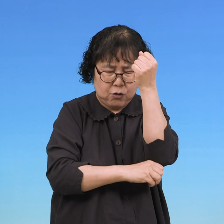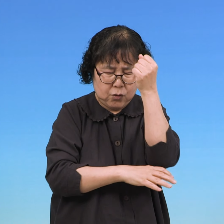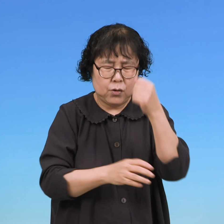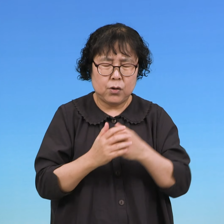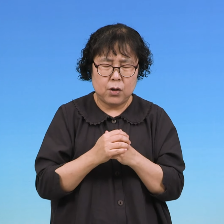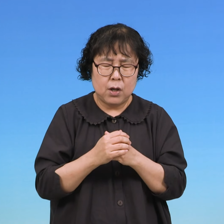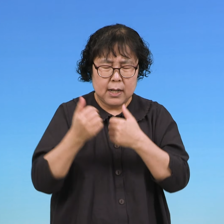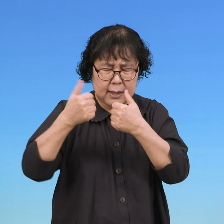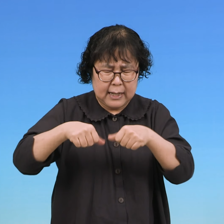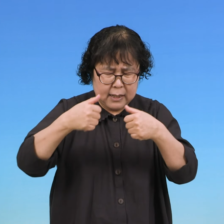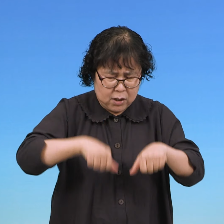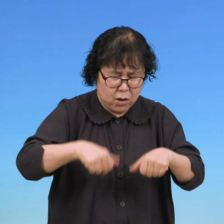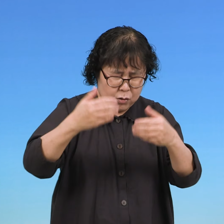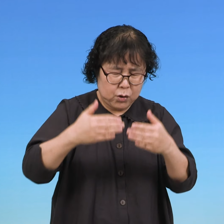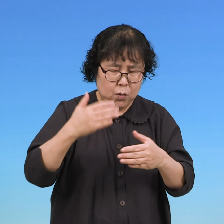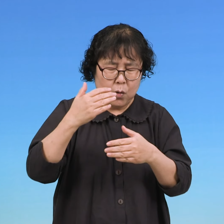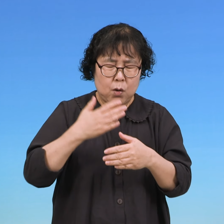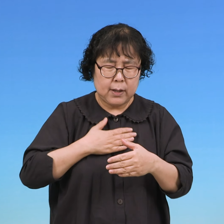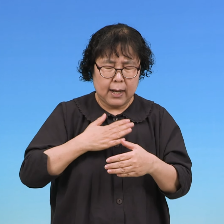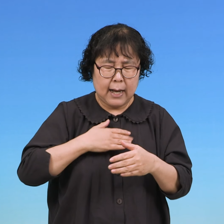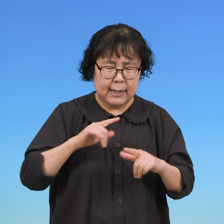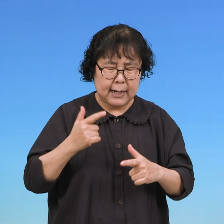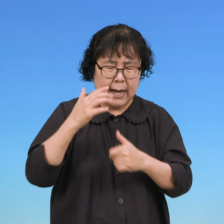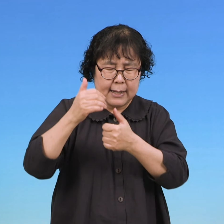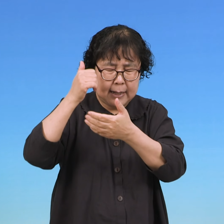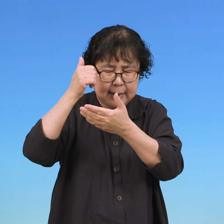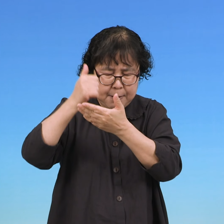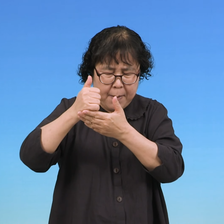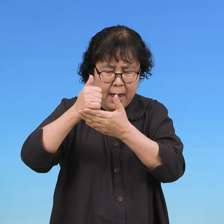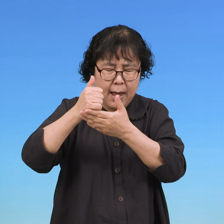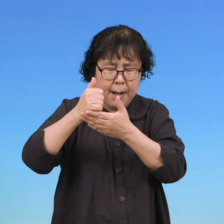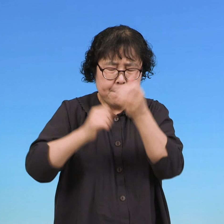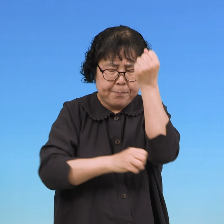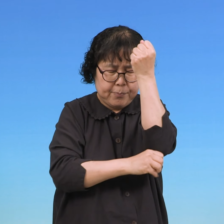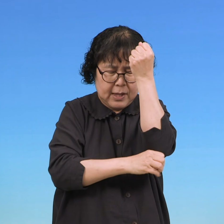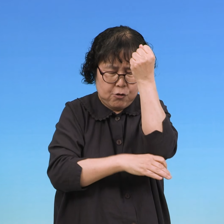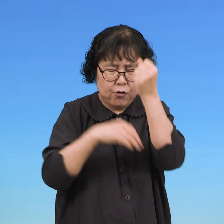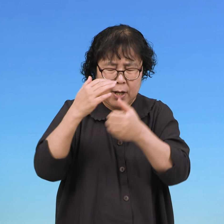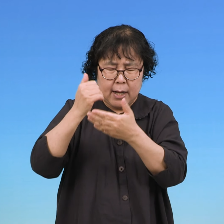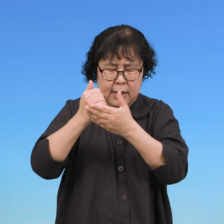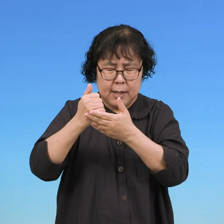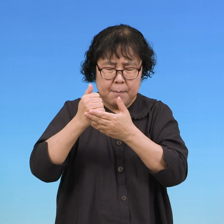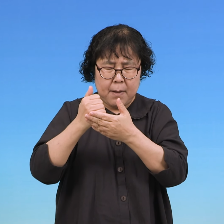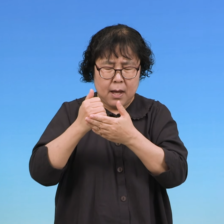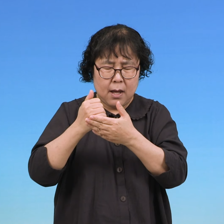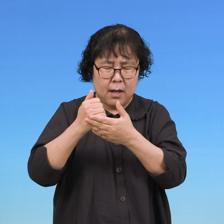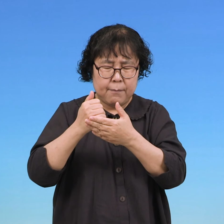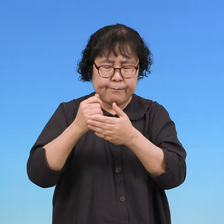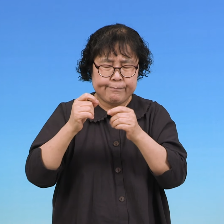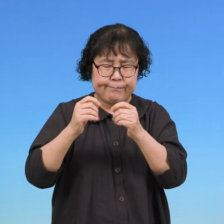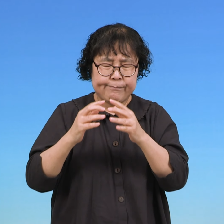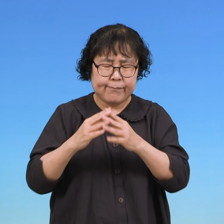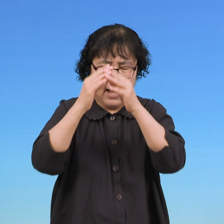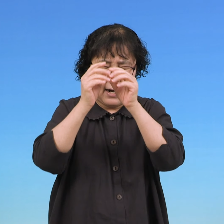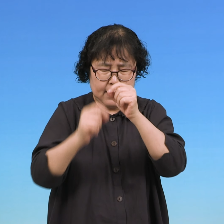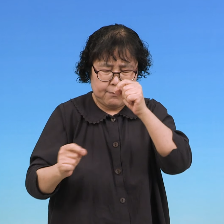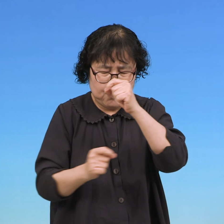깨트려주시고 나의 기준이 아니라 하나님의 기준, 하나님의 다림줄을 중심에 살며 나가기를